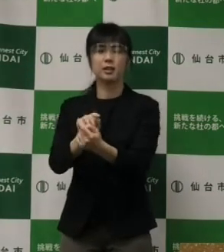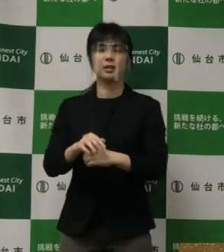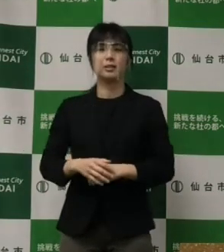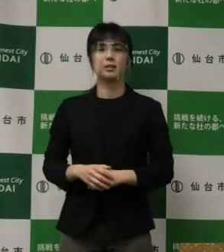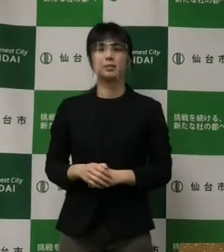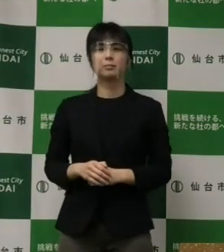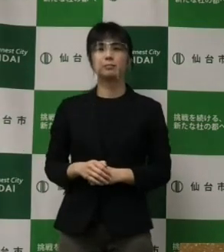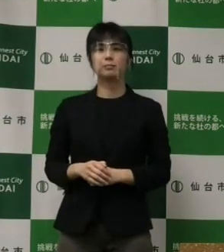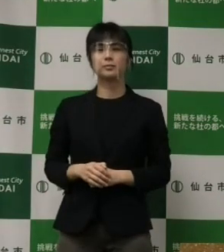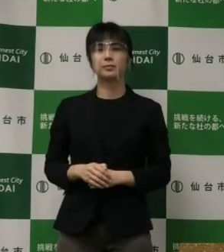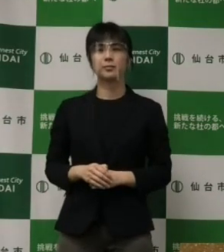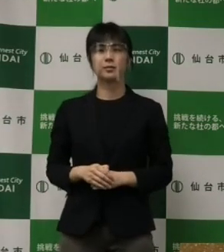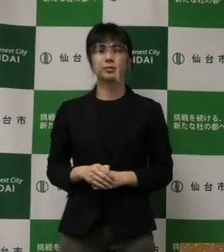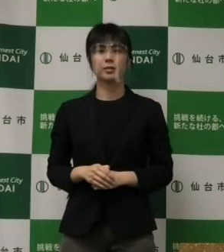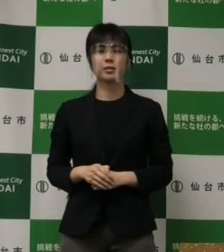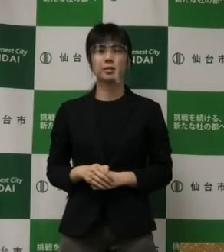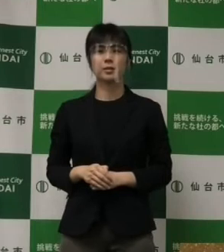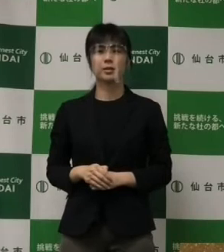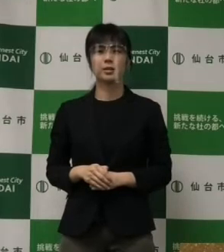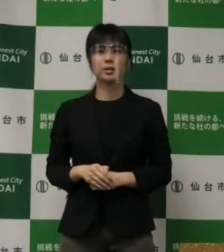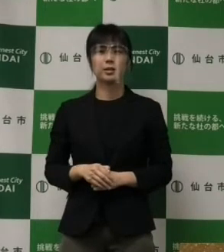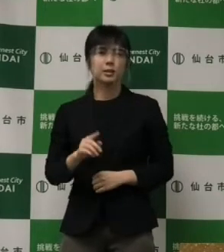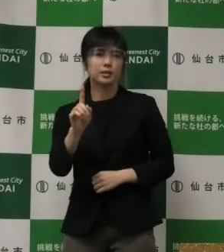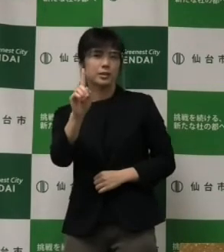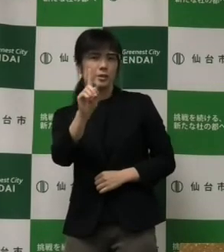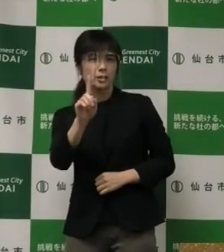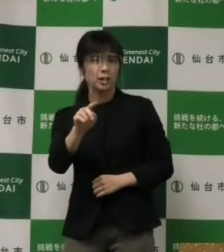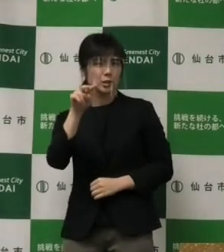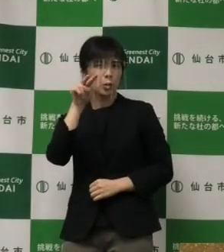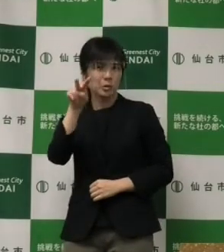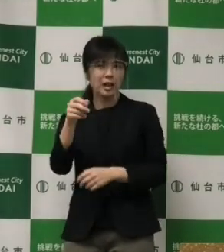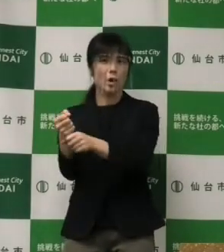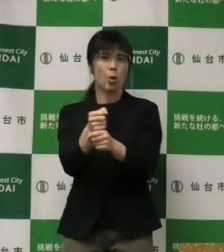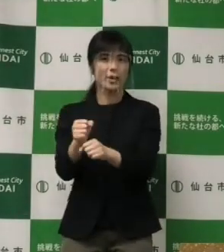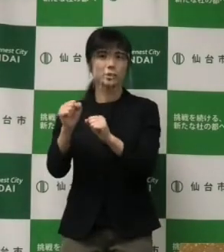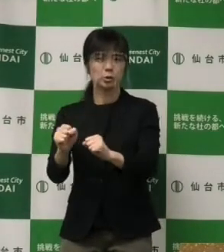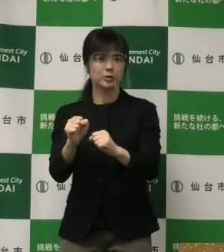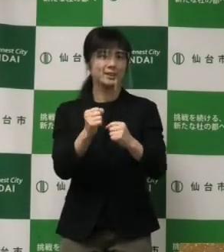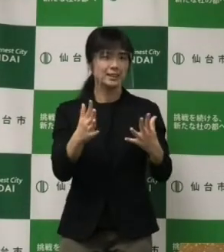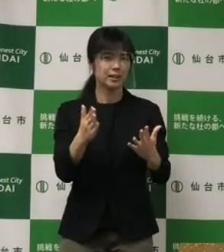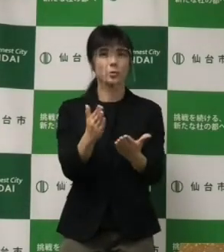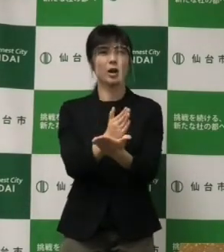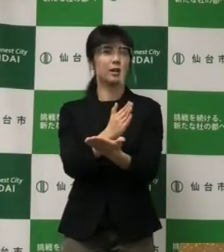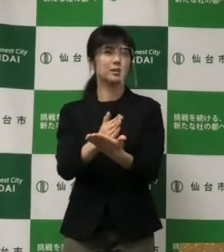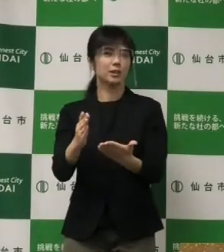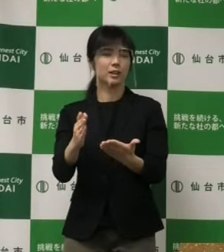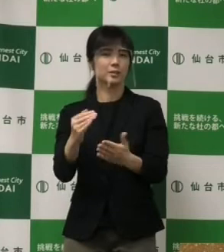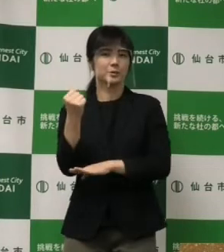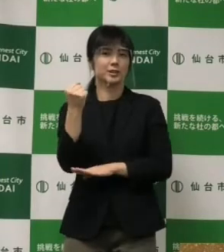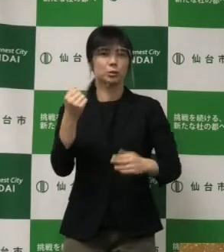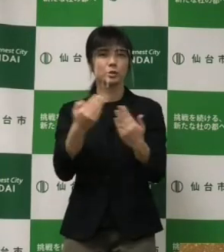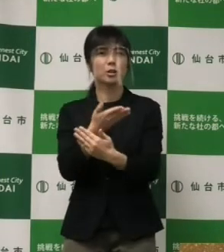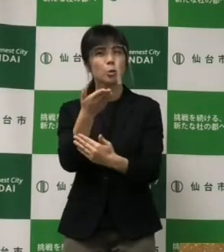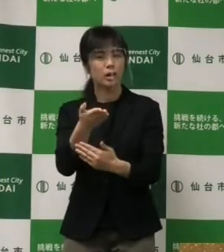を見て応援するかしないか判断したいなというふうに、現時点でのお考えをお聞きし